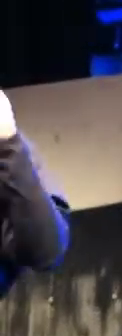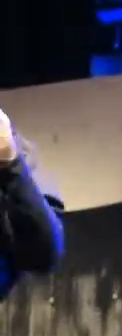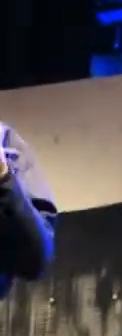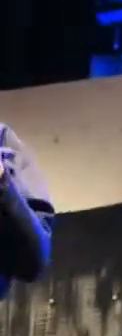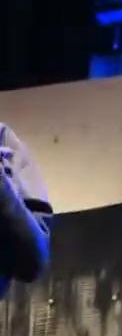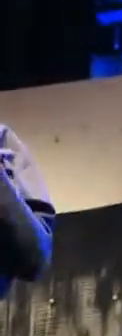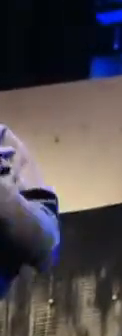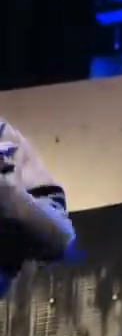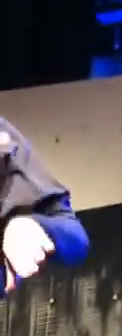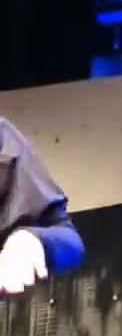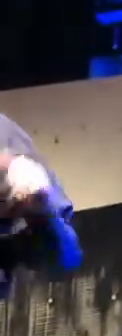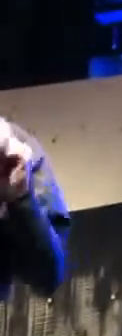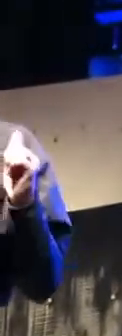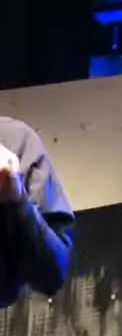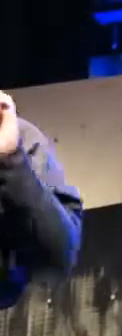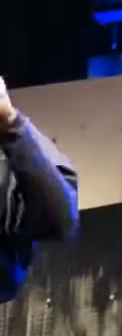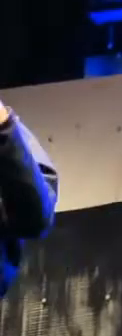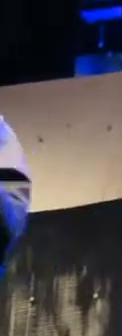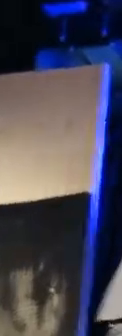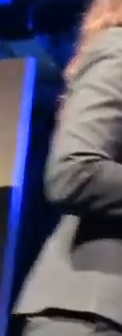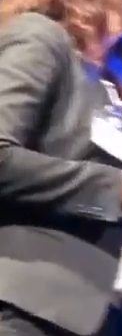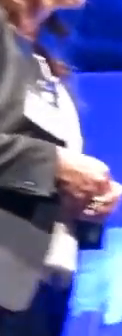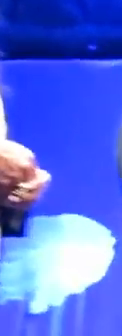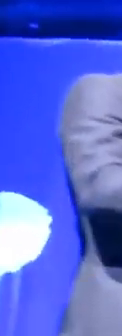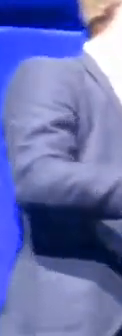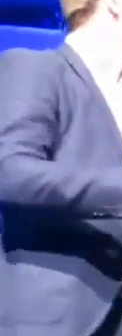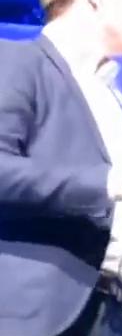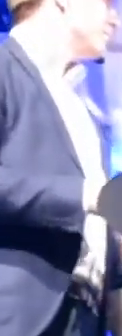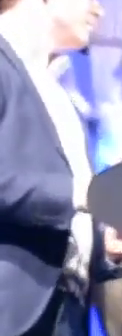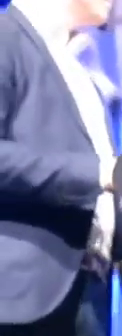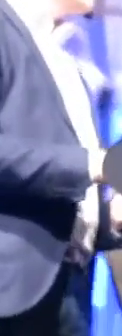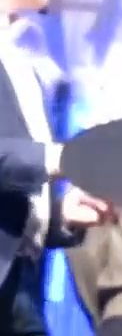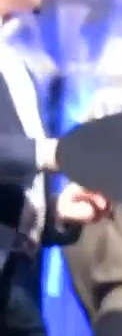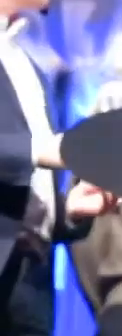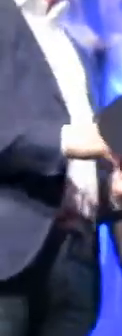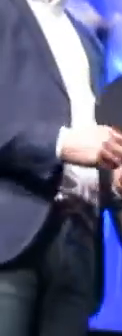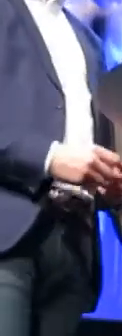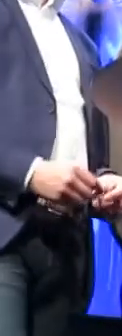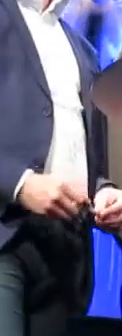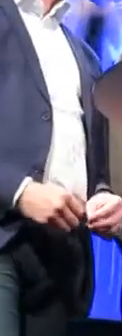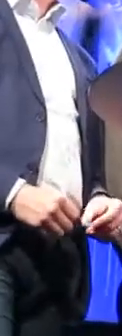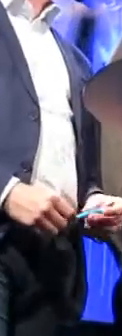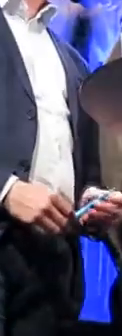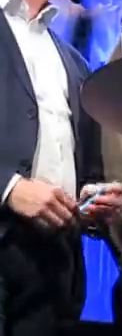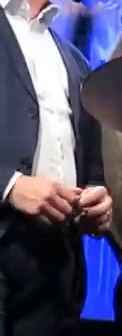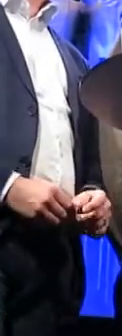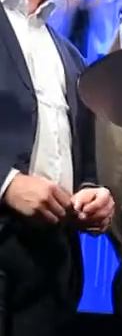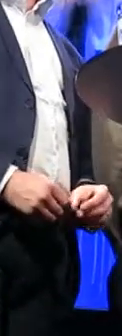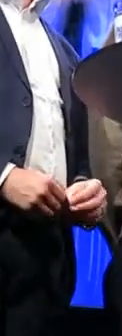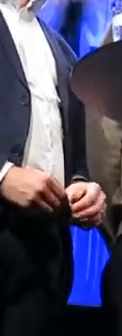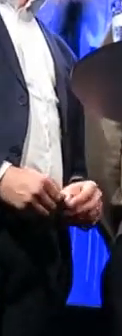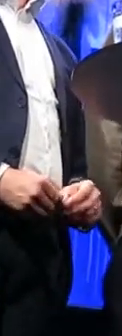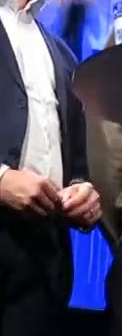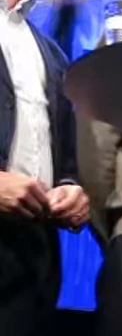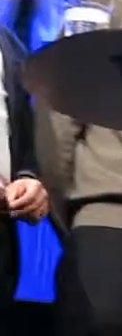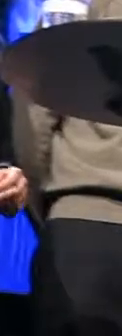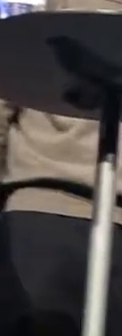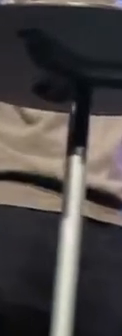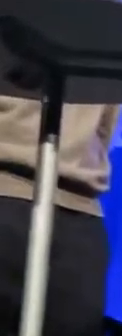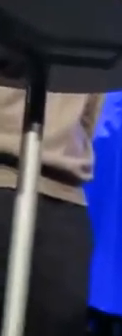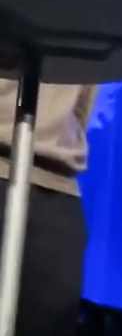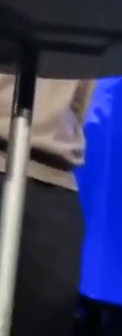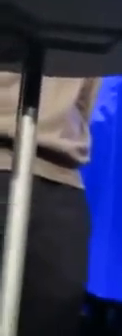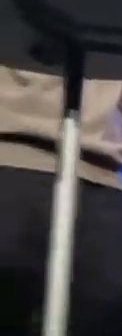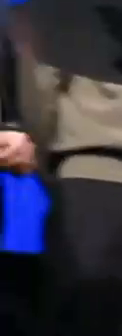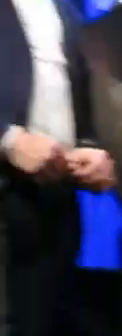att kunna göra det som är bra. Vi hade en fråga om eko här. Har ni någon mål för hur mycket ekologisk konsumtion vi ska ha? Eller produktion, vi kan välja